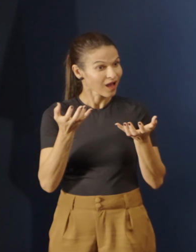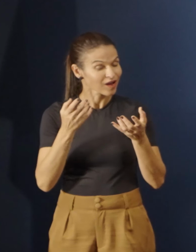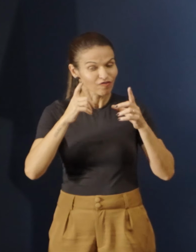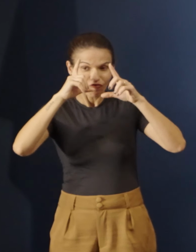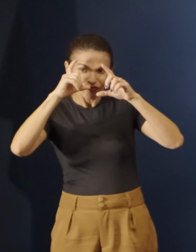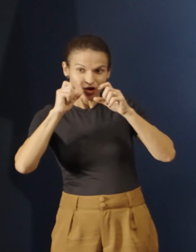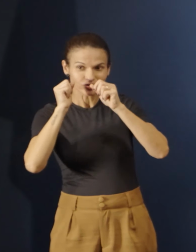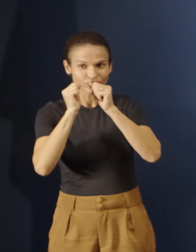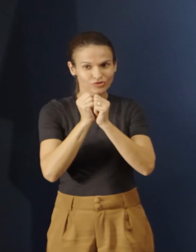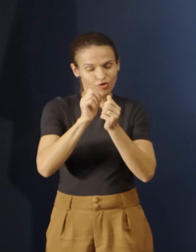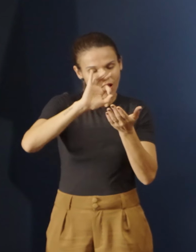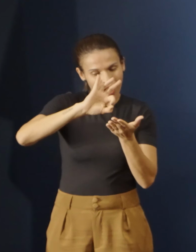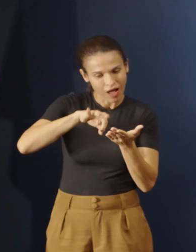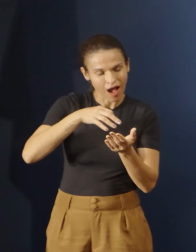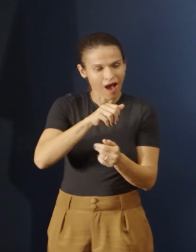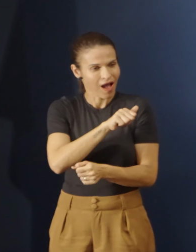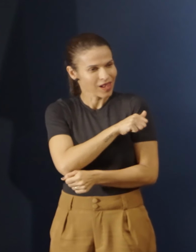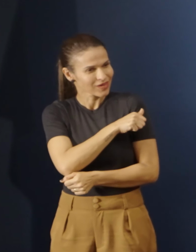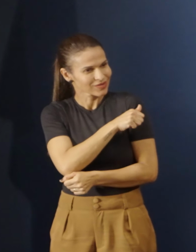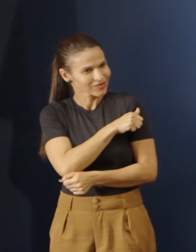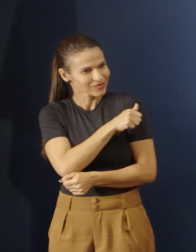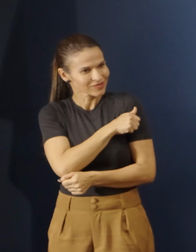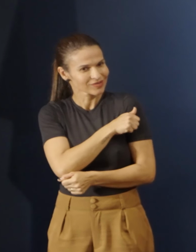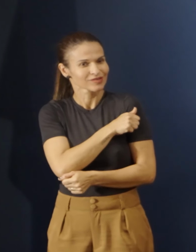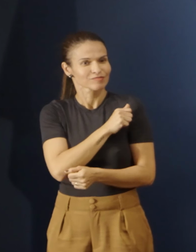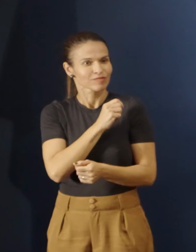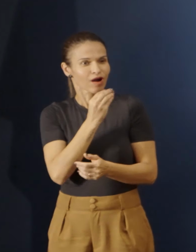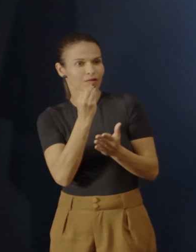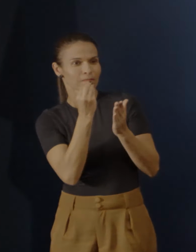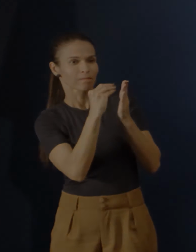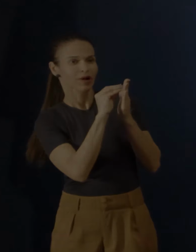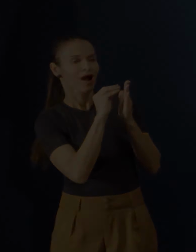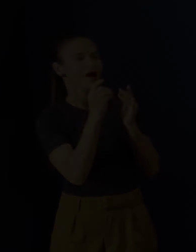foto, autógrafo, né? Aluno para, né? Botar em rede social, fica à vontade, né?